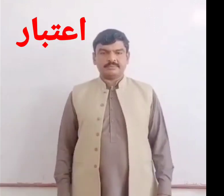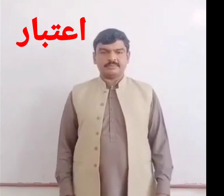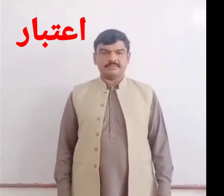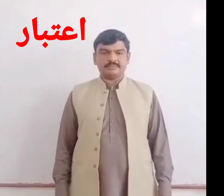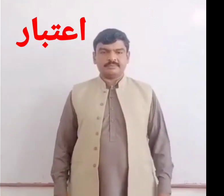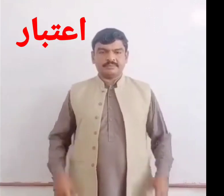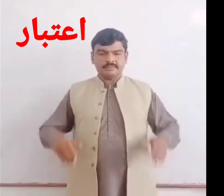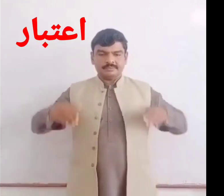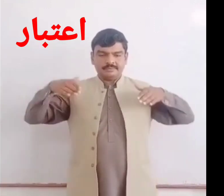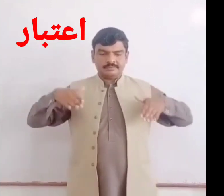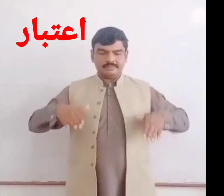एतबार,